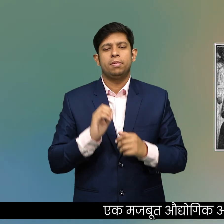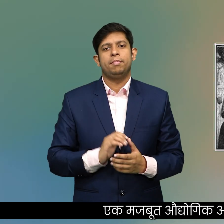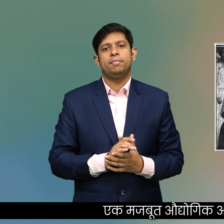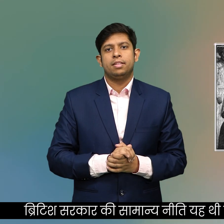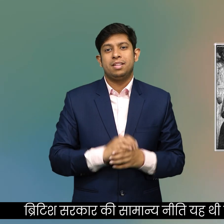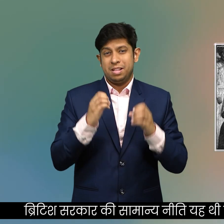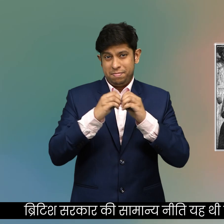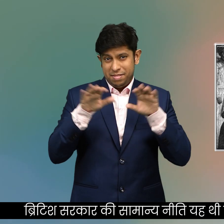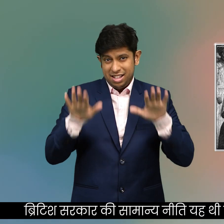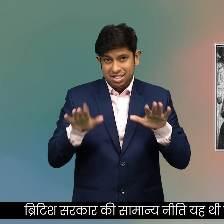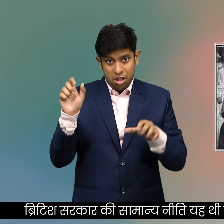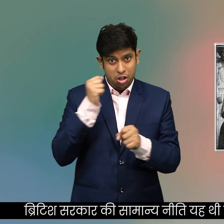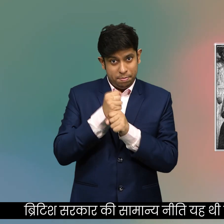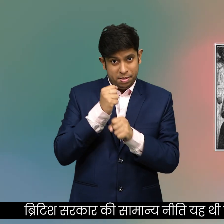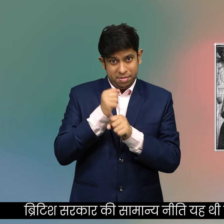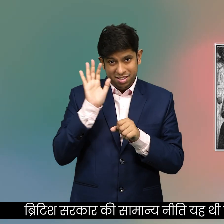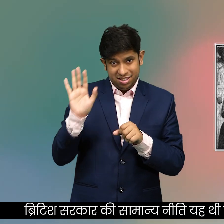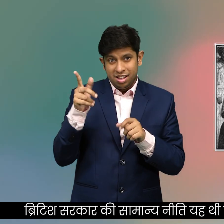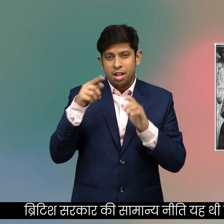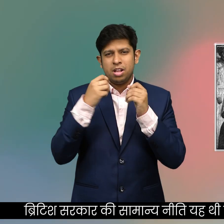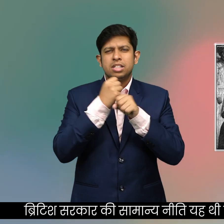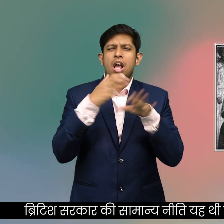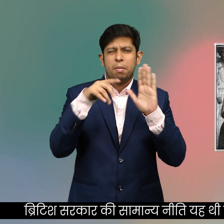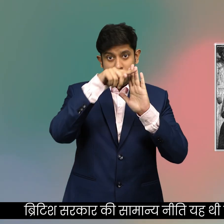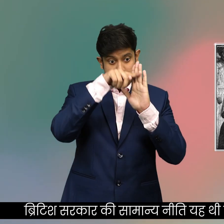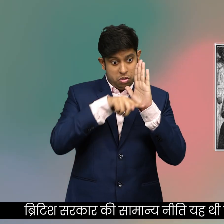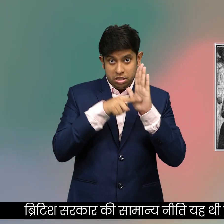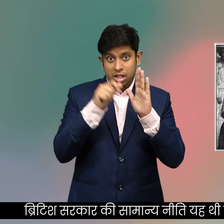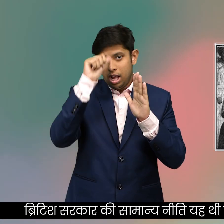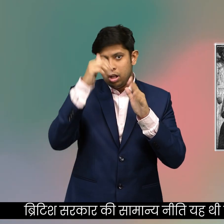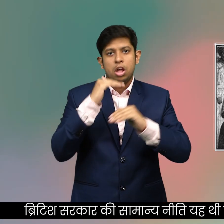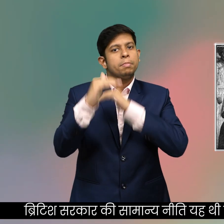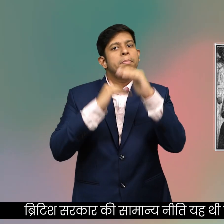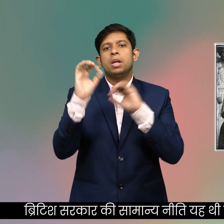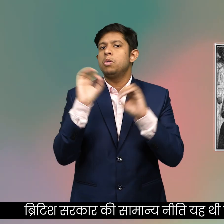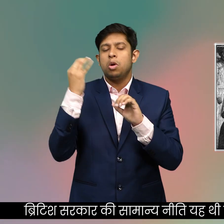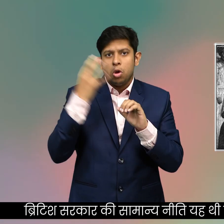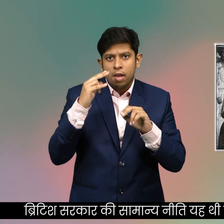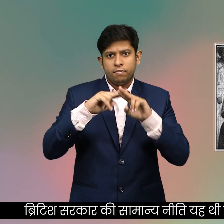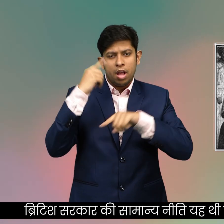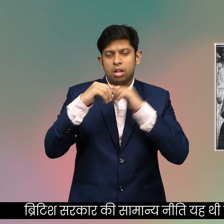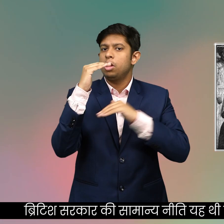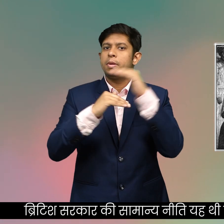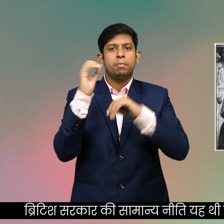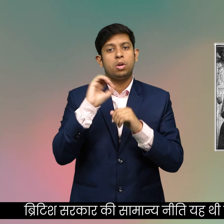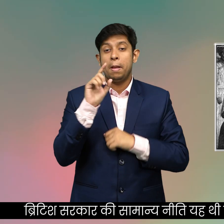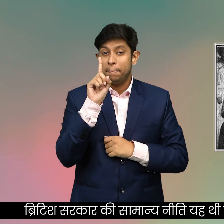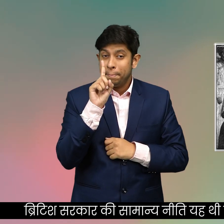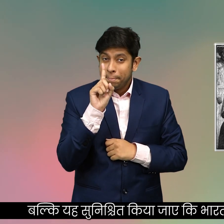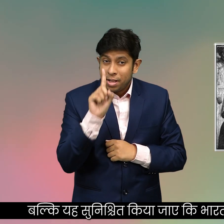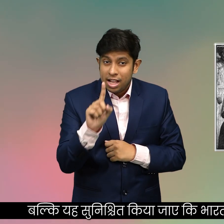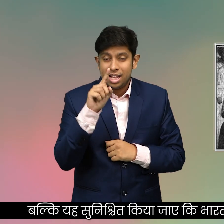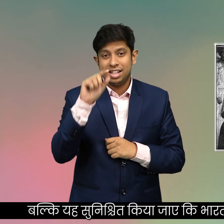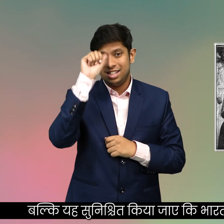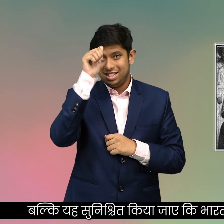सका। ब्रिटिश सरकार की सामान्य नीति यह थी कि भारत में आधुनिक उद्योगों का विकास न